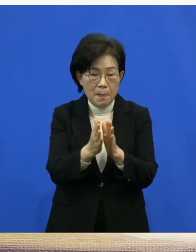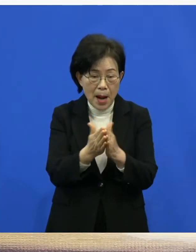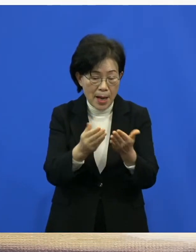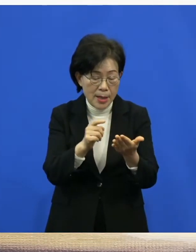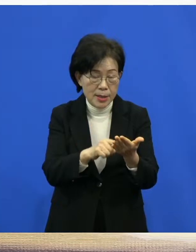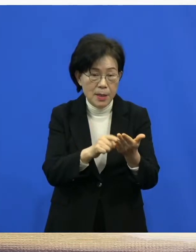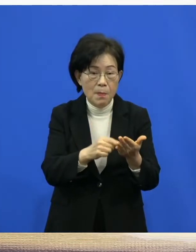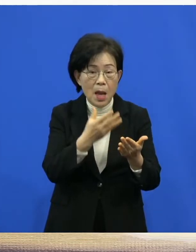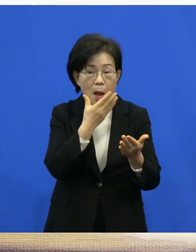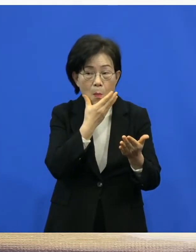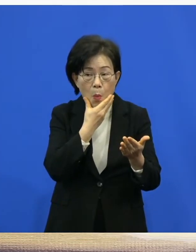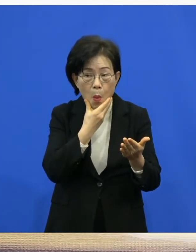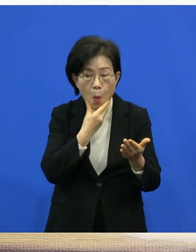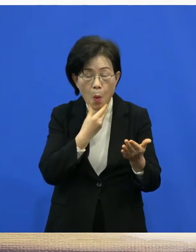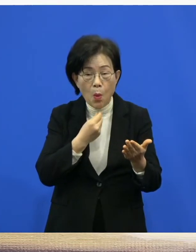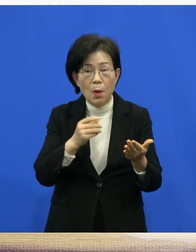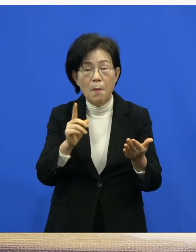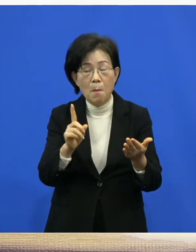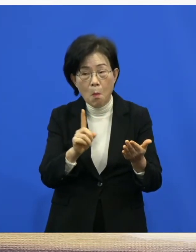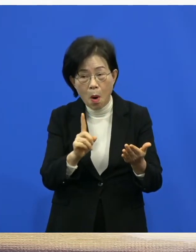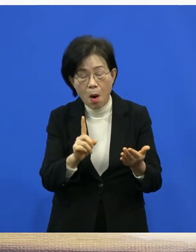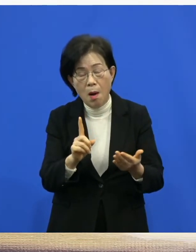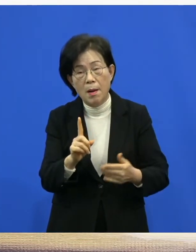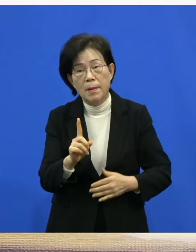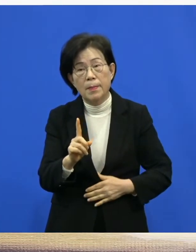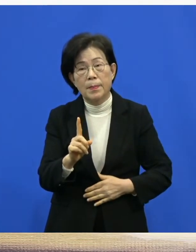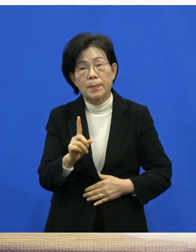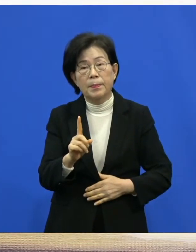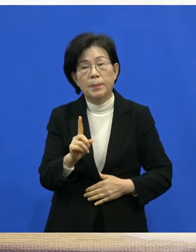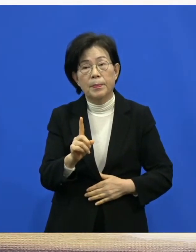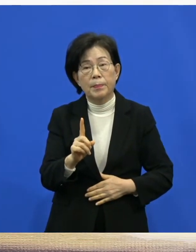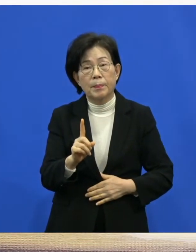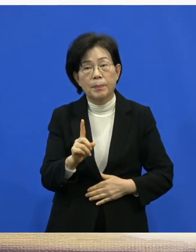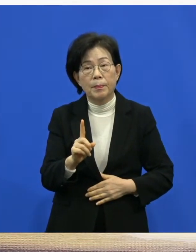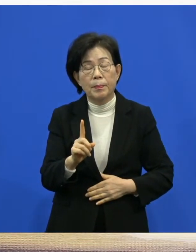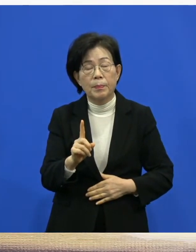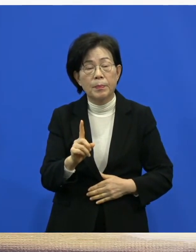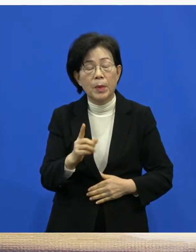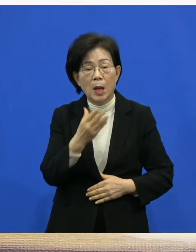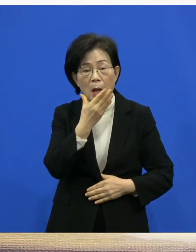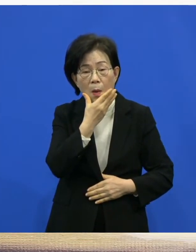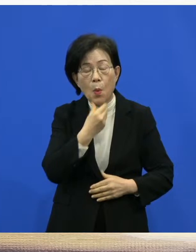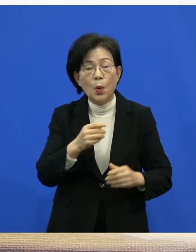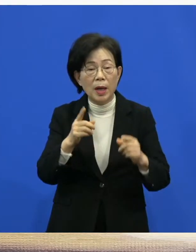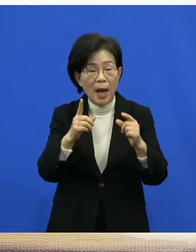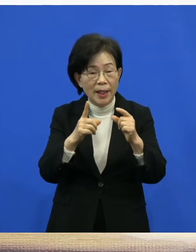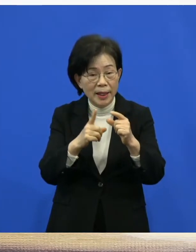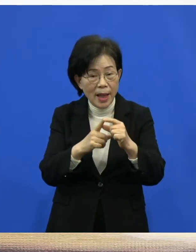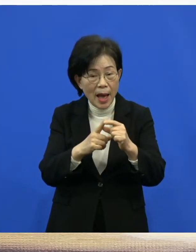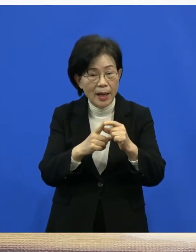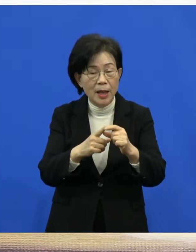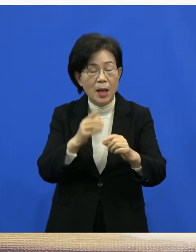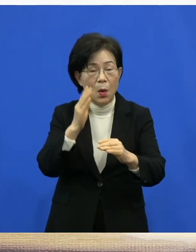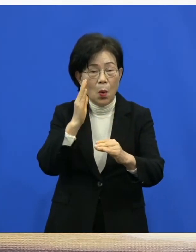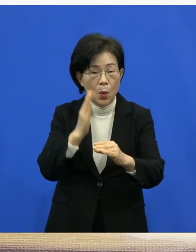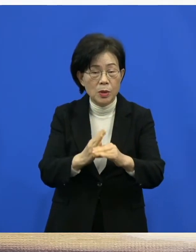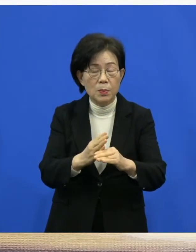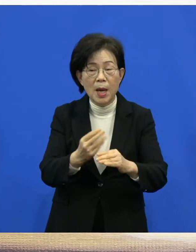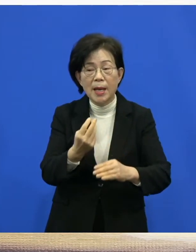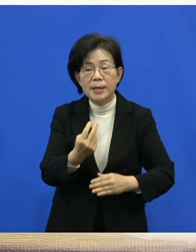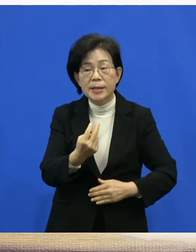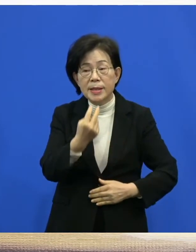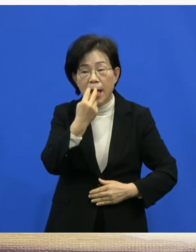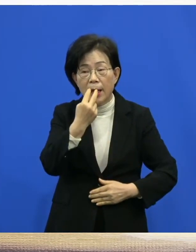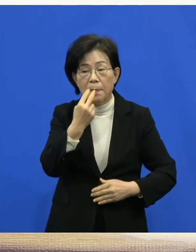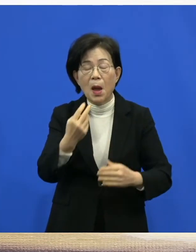복, 이 바라크, 때로는 브라카라는 단어를 쓰는데, 이 단어의 핵심의 복의 핵심은 뭐냐?